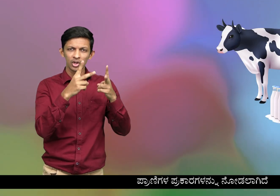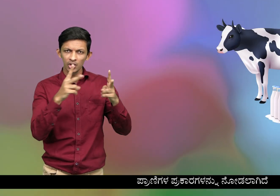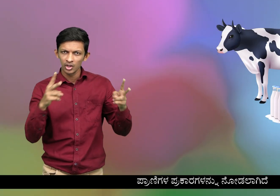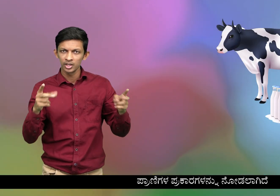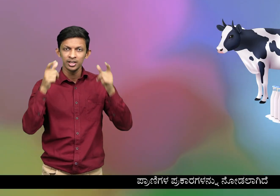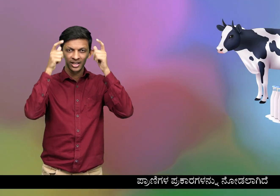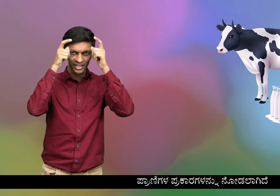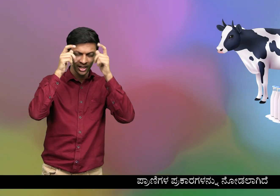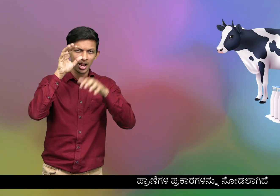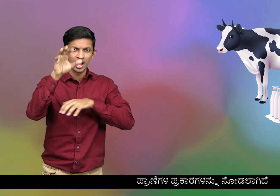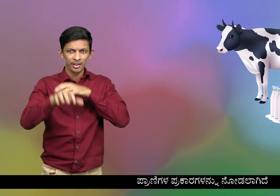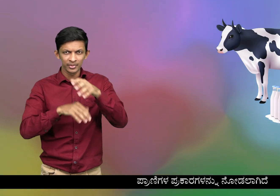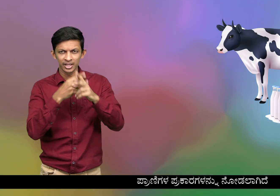ಪ್ರಾಣಿಗಳ ಪ್ರಕಾರಗಳನ್ನು ನೋಡಲಾಗಿದೆ.